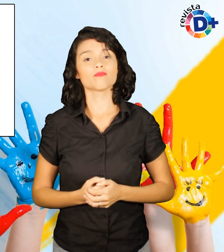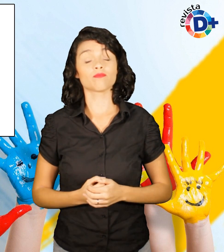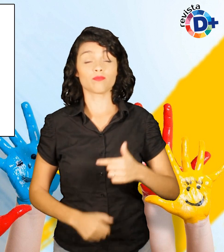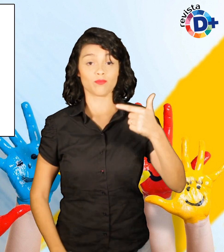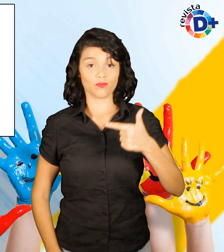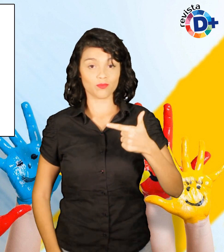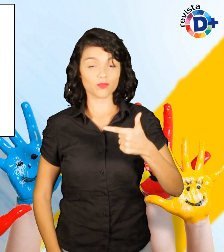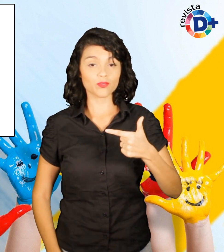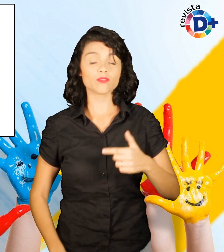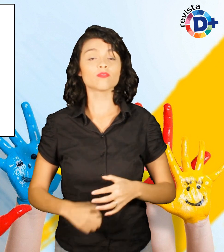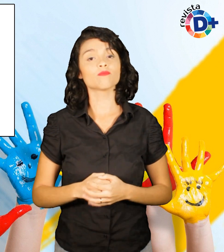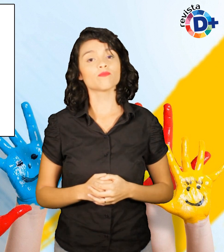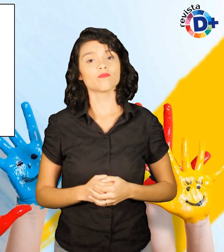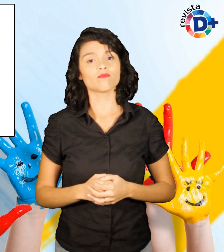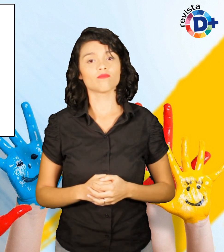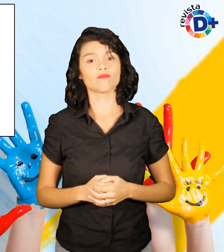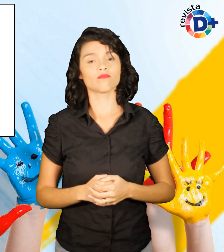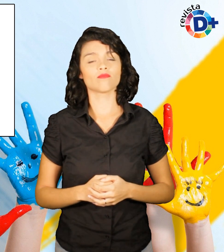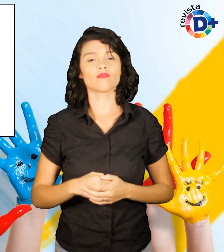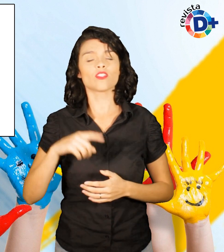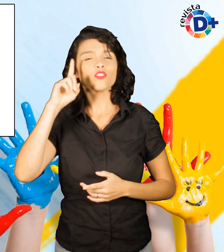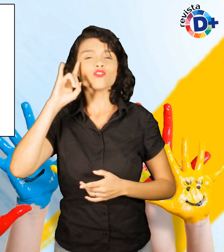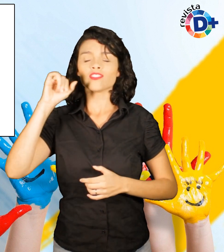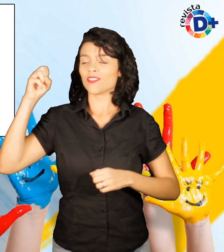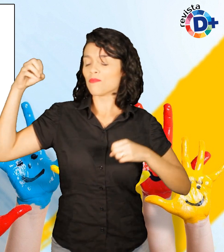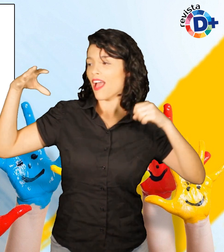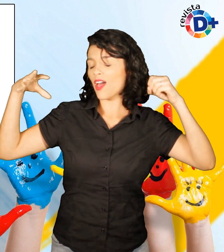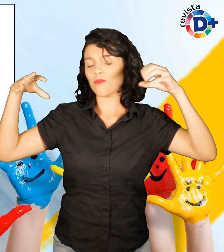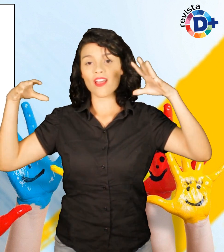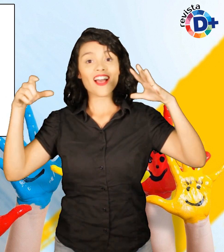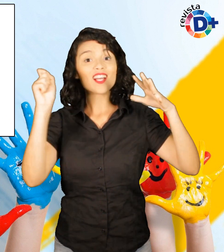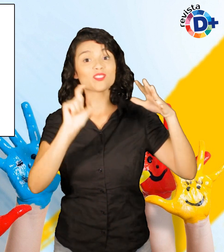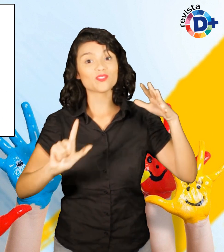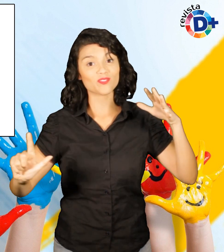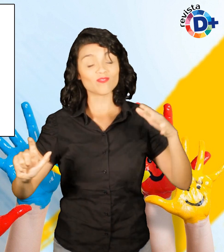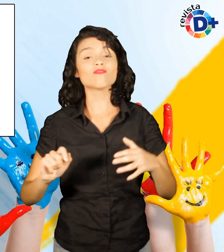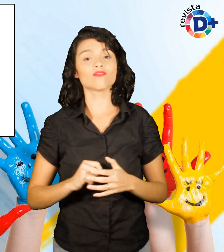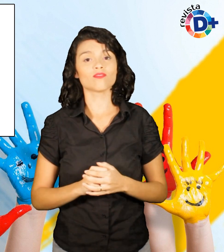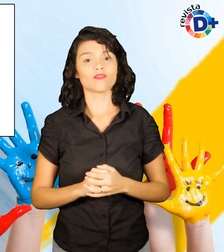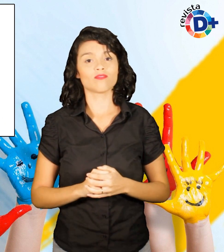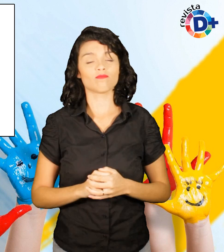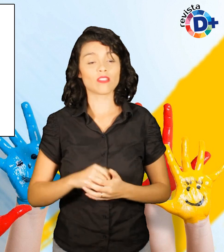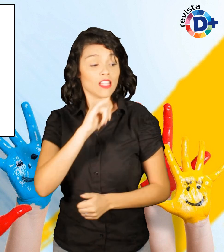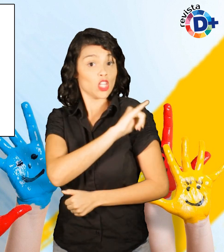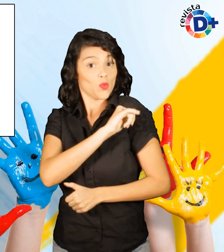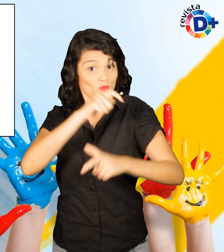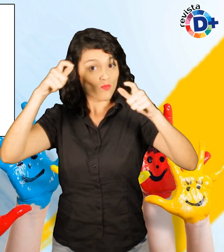2. Um dia mais azul. Neste dia 2 de abril, o Cristo Redentor, assim como outros